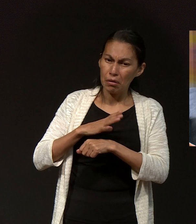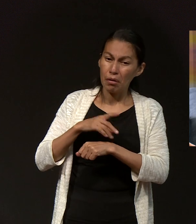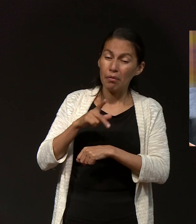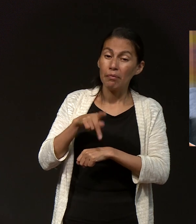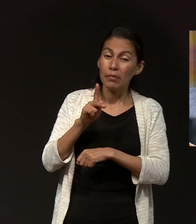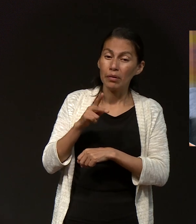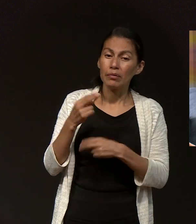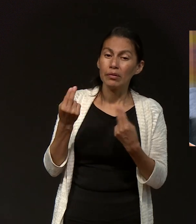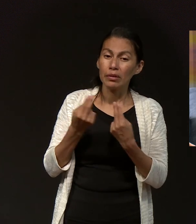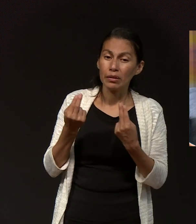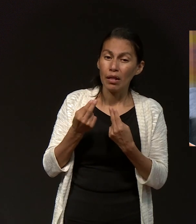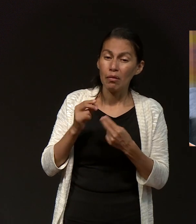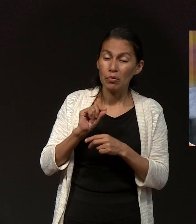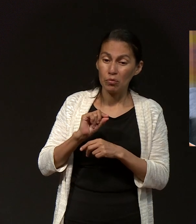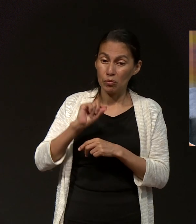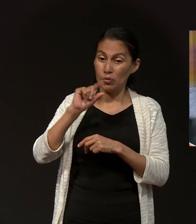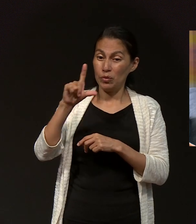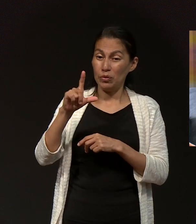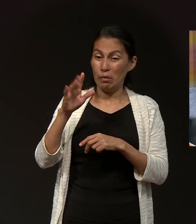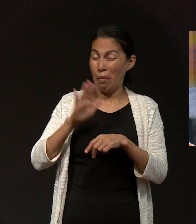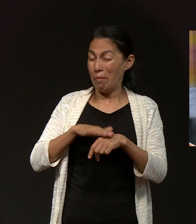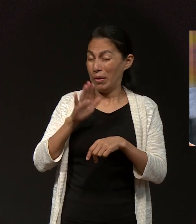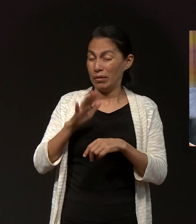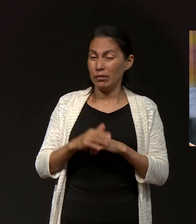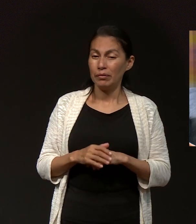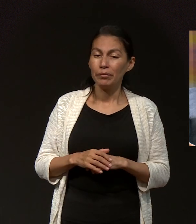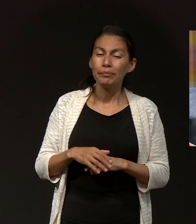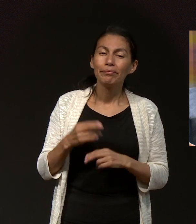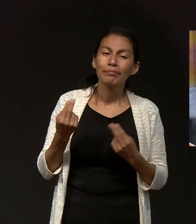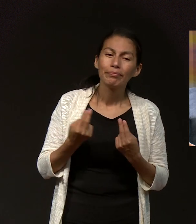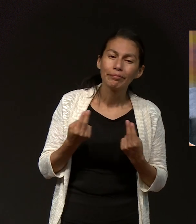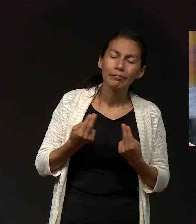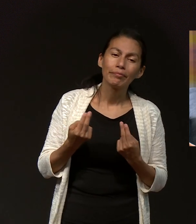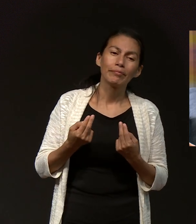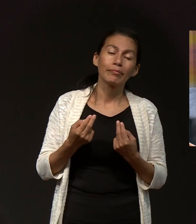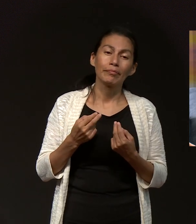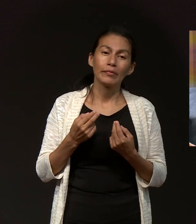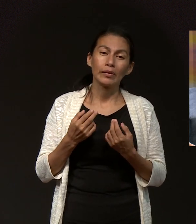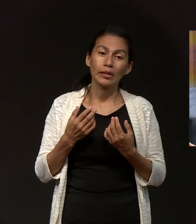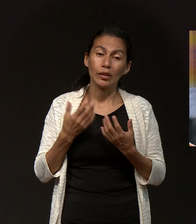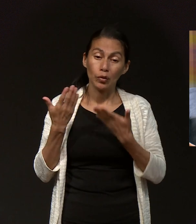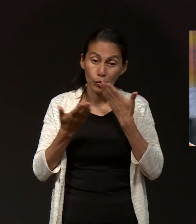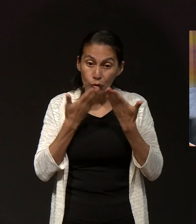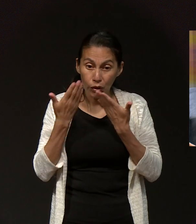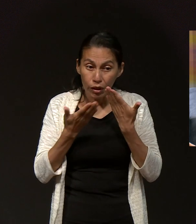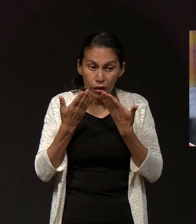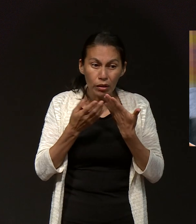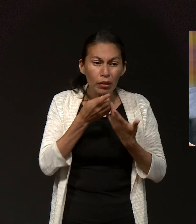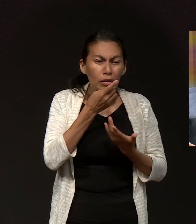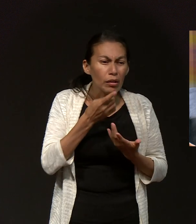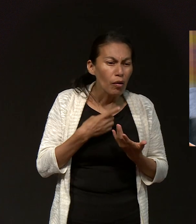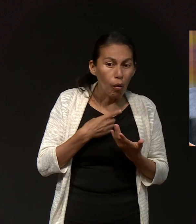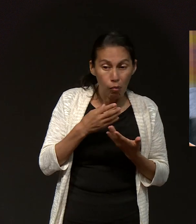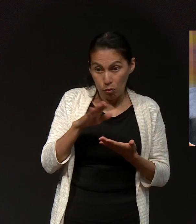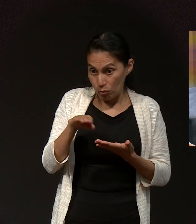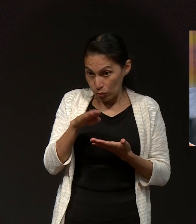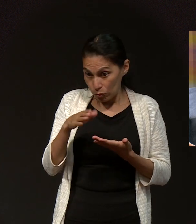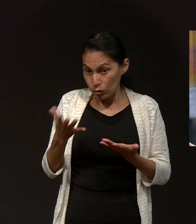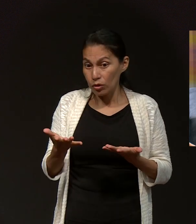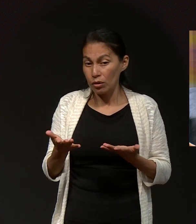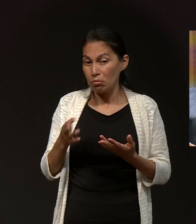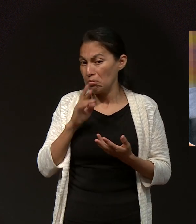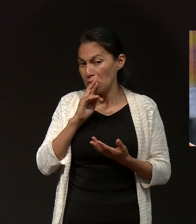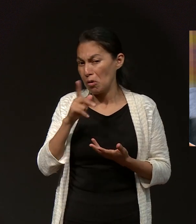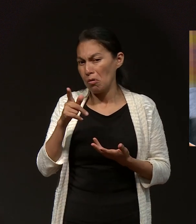en arquitectura. Entonces, se requería hacer posgrados. Entonces, pues, hubo la opción y nos dijeron,